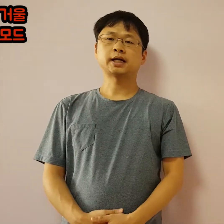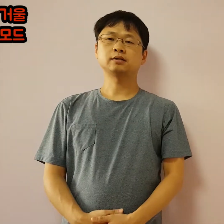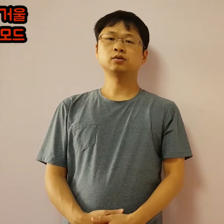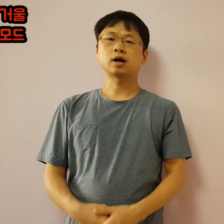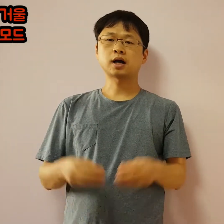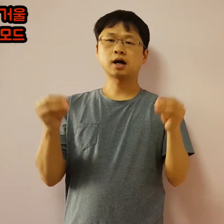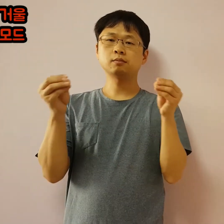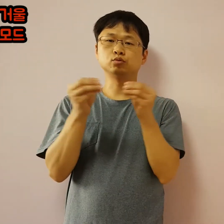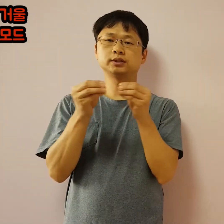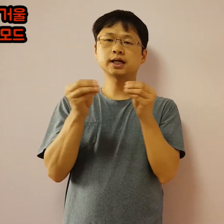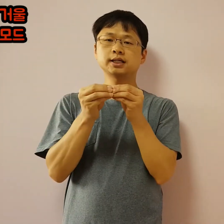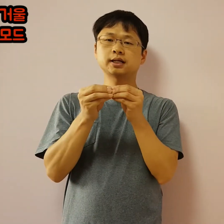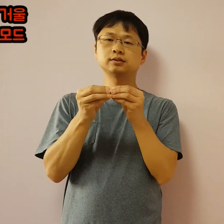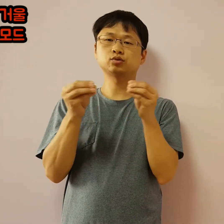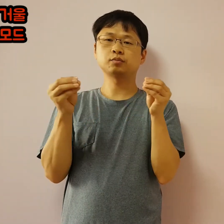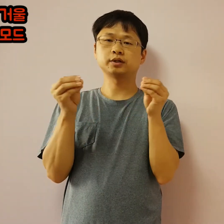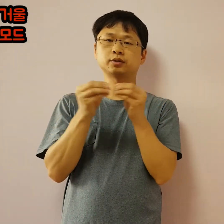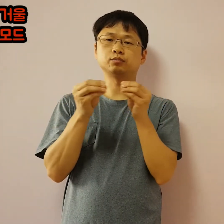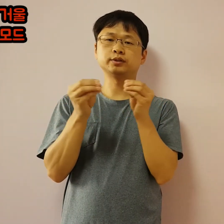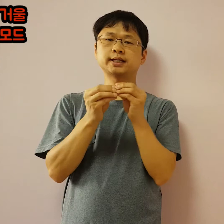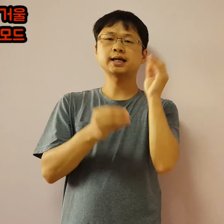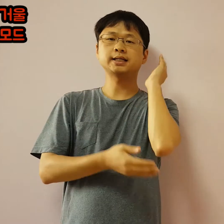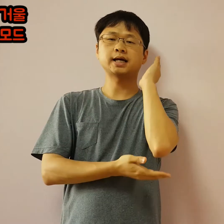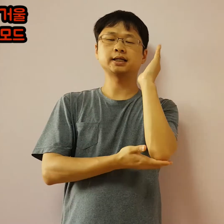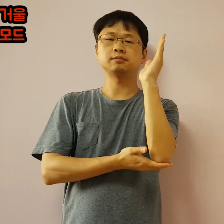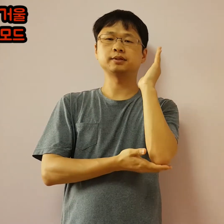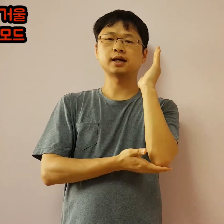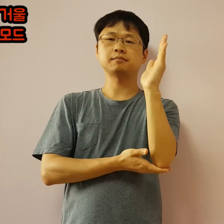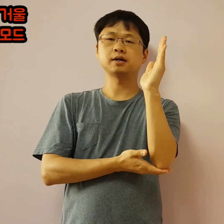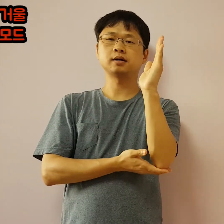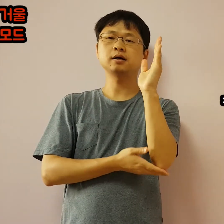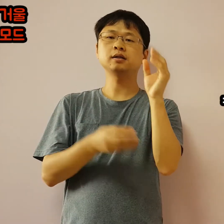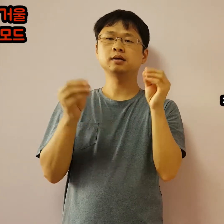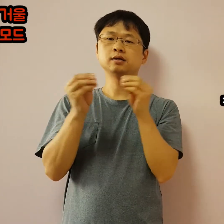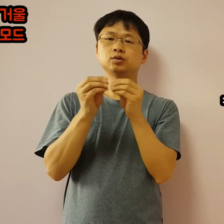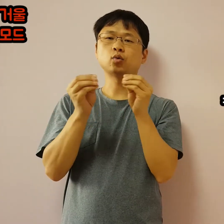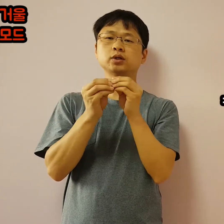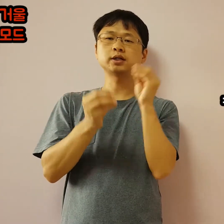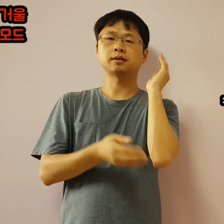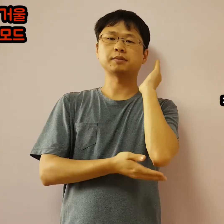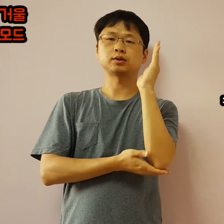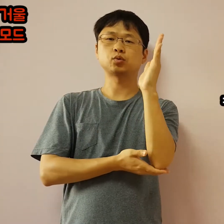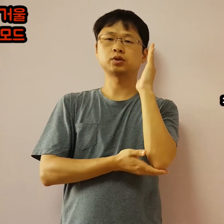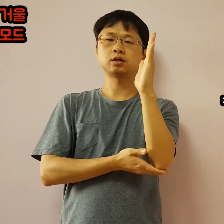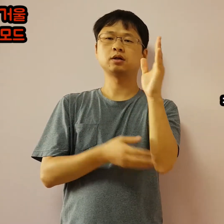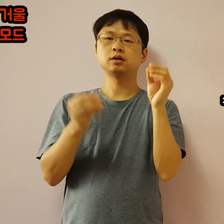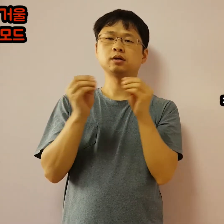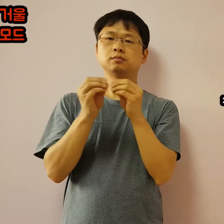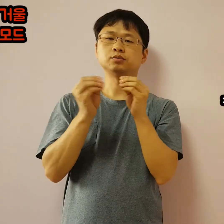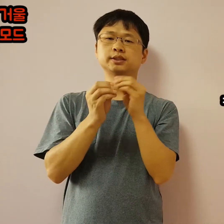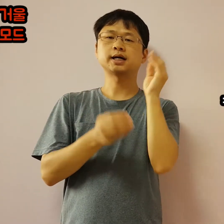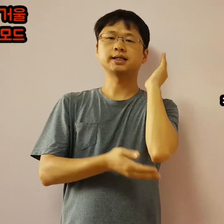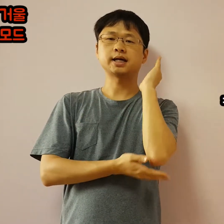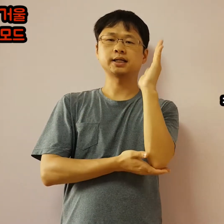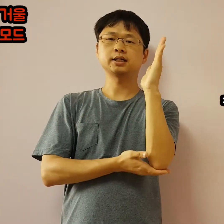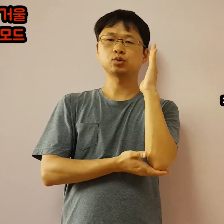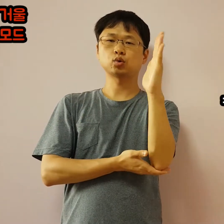그리고 아까 문장이라는 수업이었죠. 문장 이야기는 뭐냐 하면 소설이 됩니다. 소설. 문장 이야기,